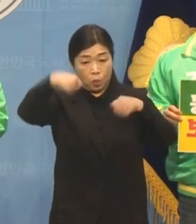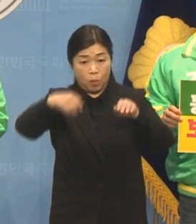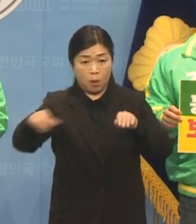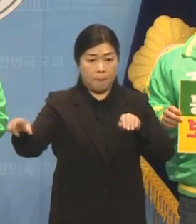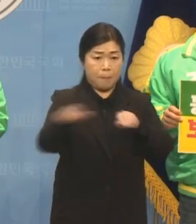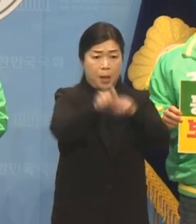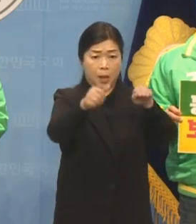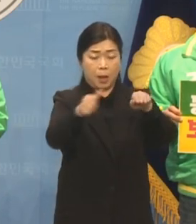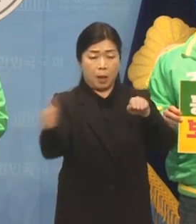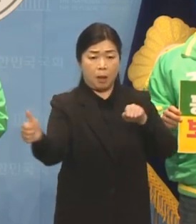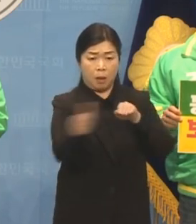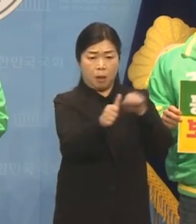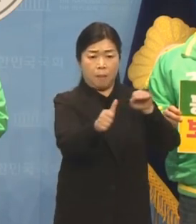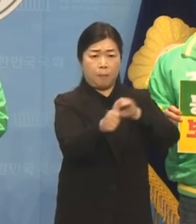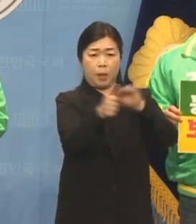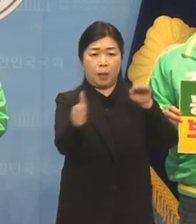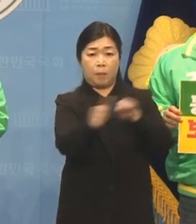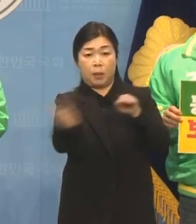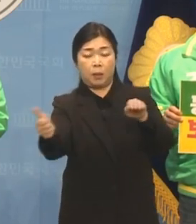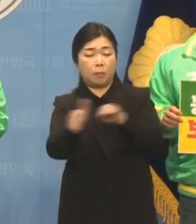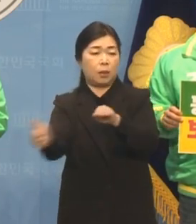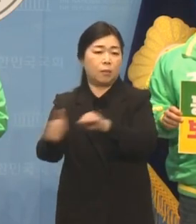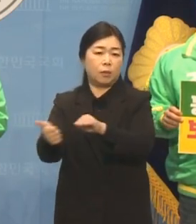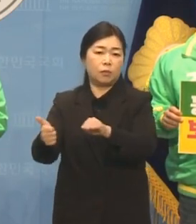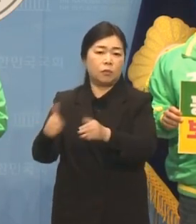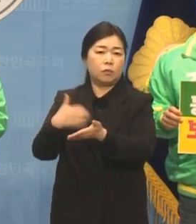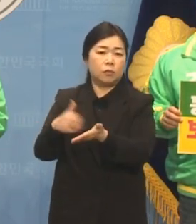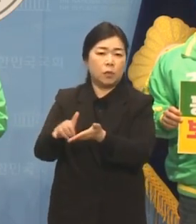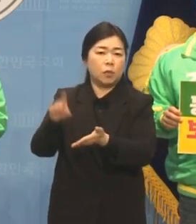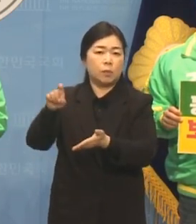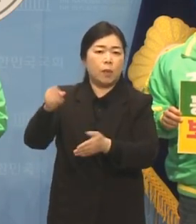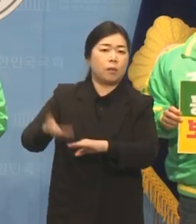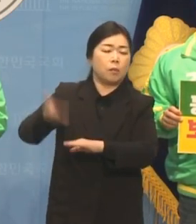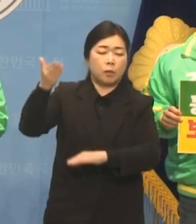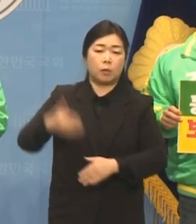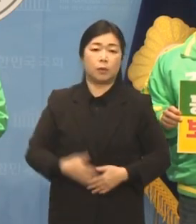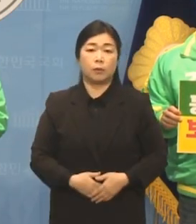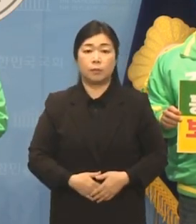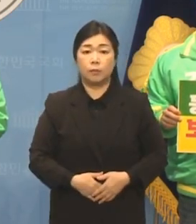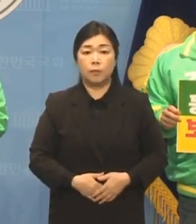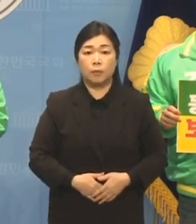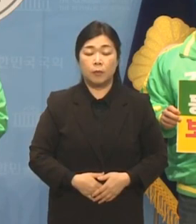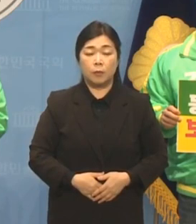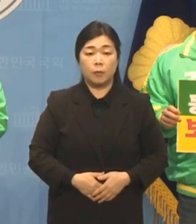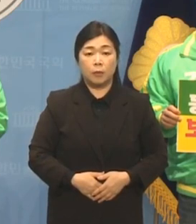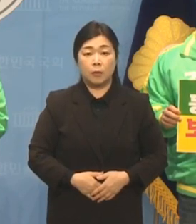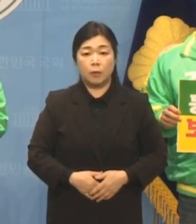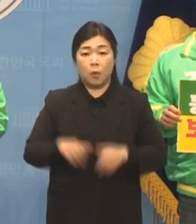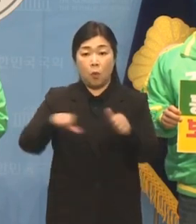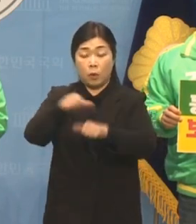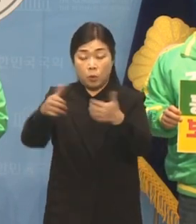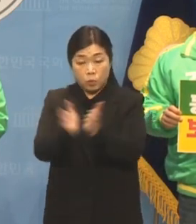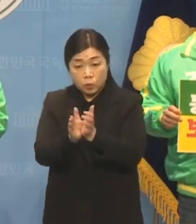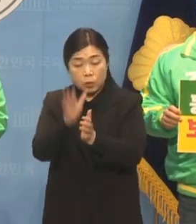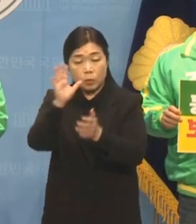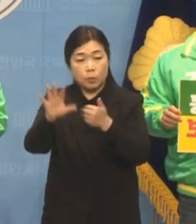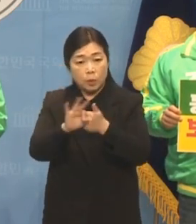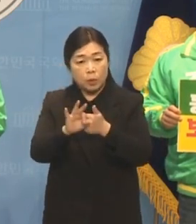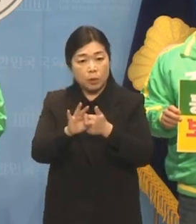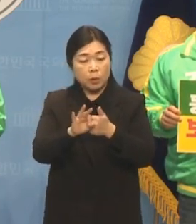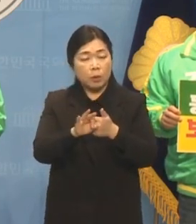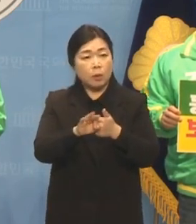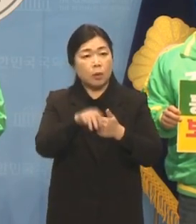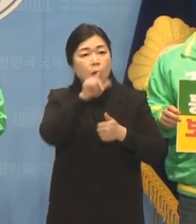넘을 것으로 추정됩니다. 환경부와 국립생태원에 따르면 해마다 800만 마리의 야생조류가